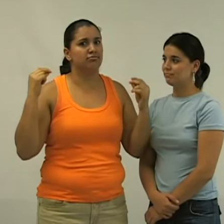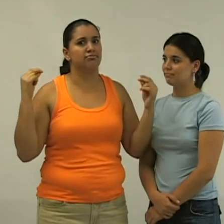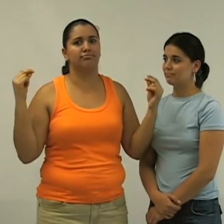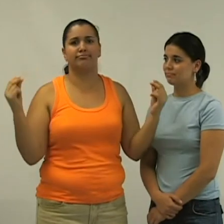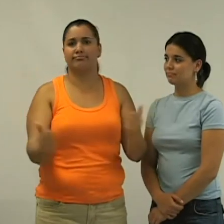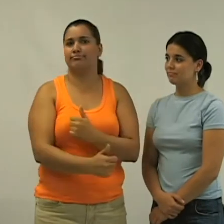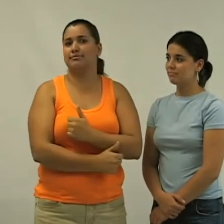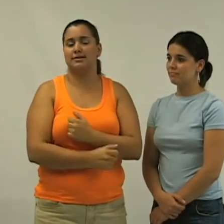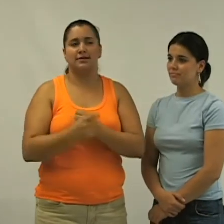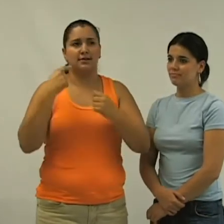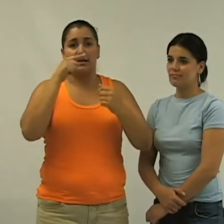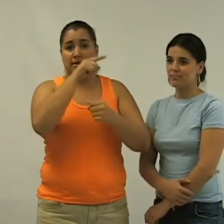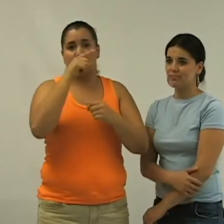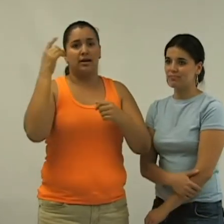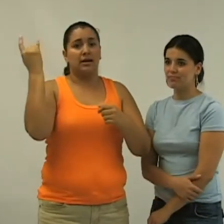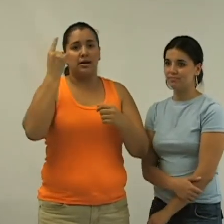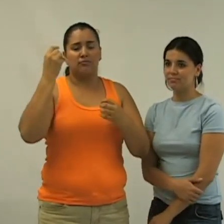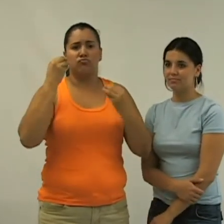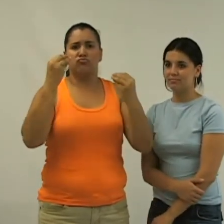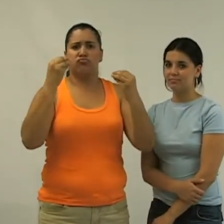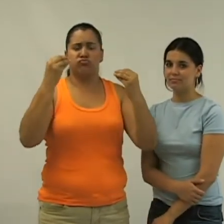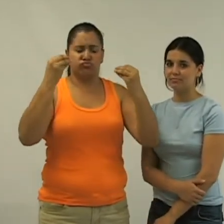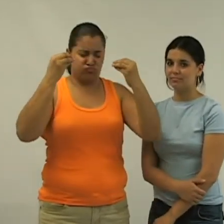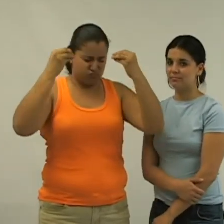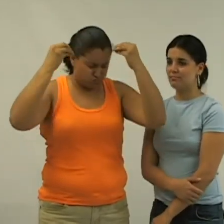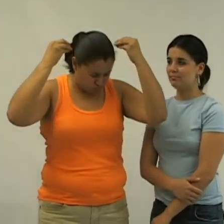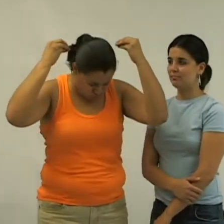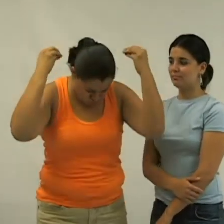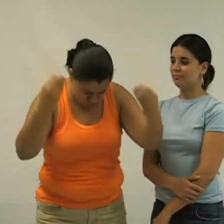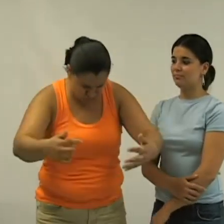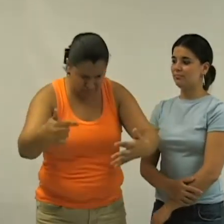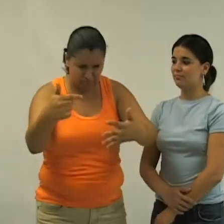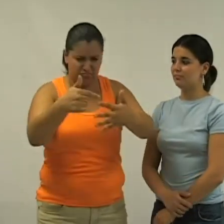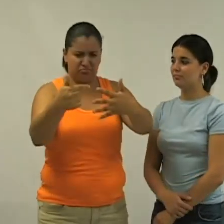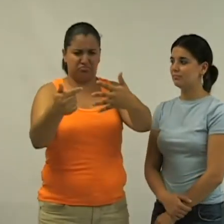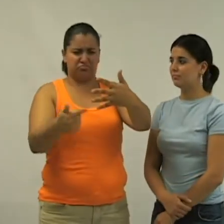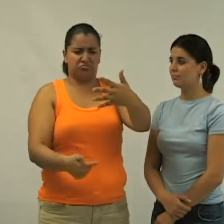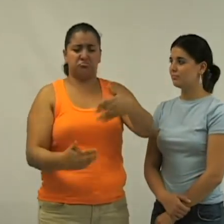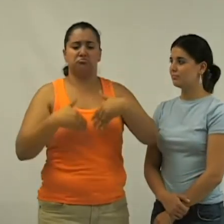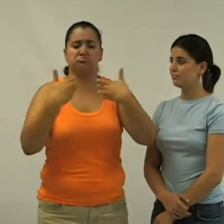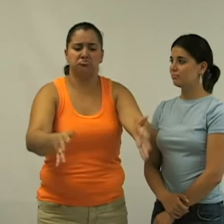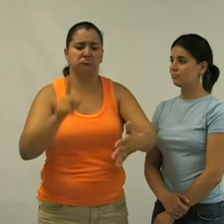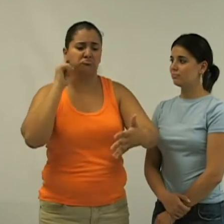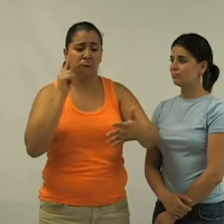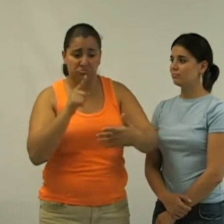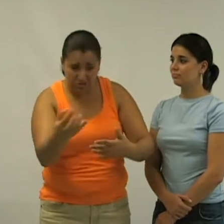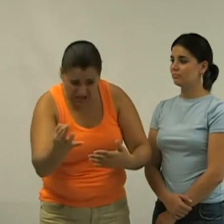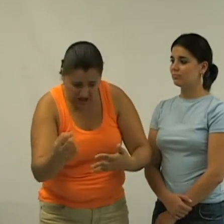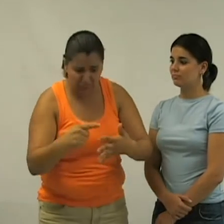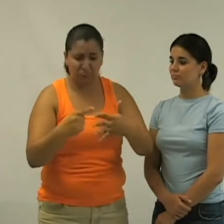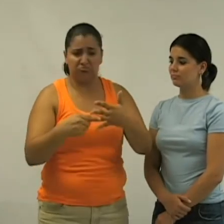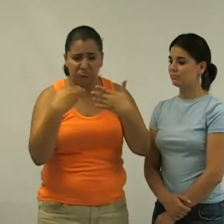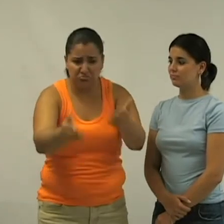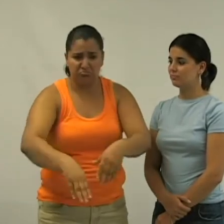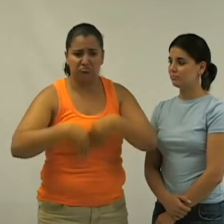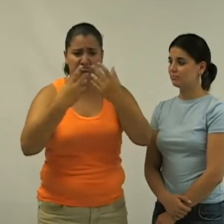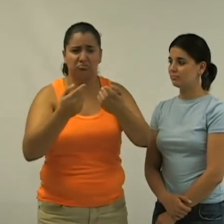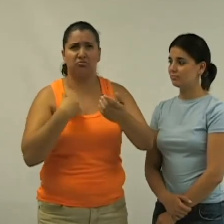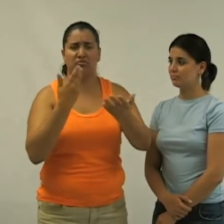Estados Unidos aprendí rápido. Allá en los Estados Unidos me enseñaban mucho, diferentes cosas, me daban